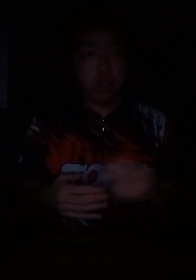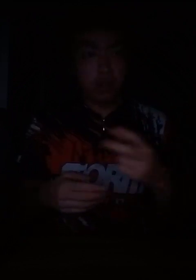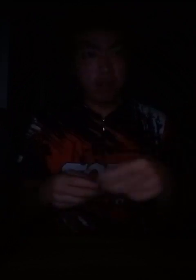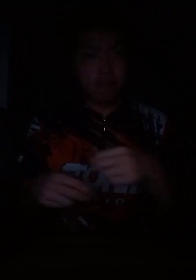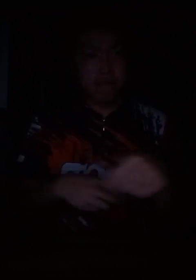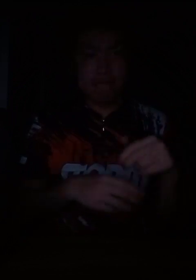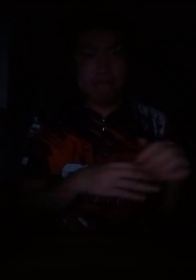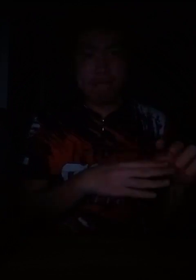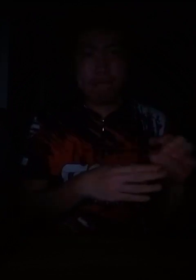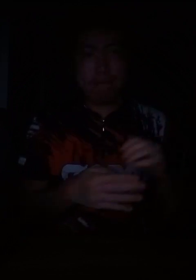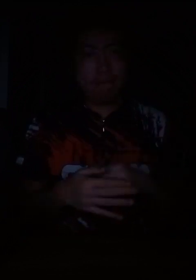게?